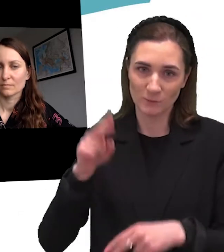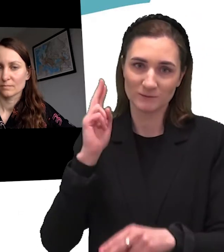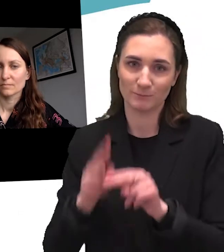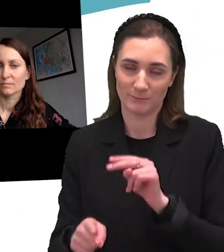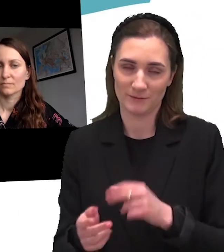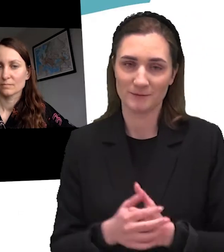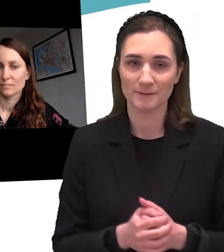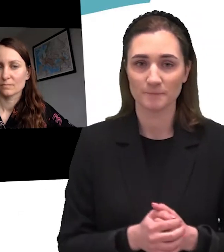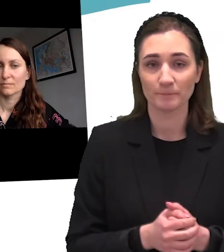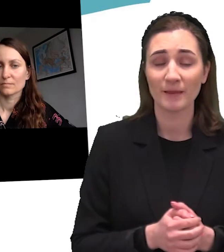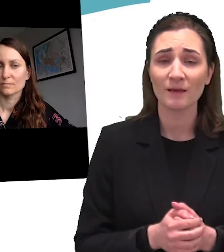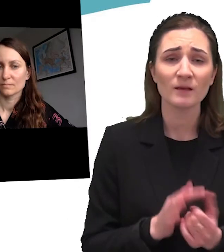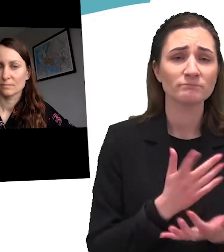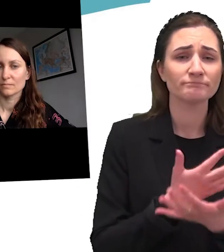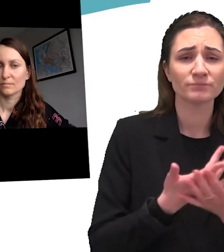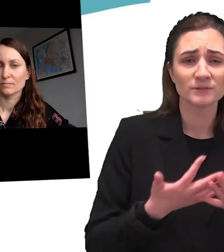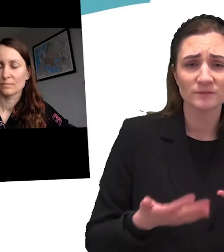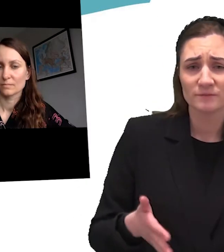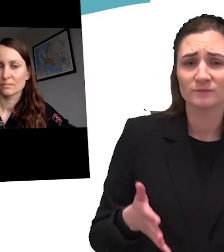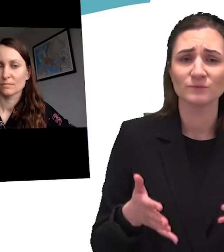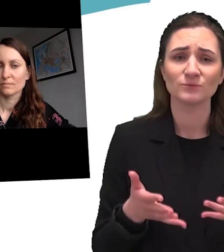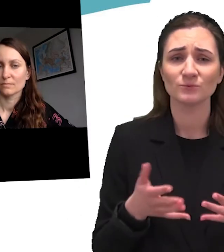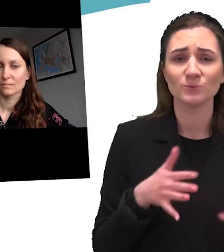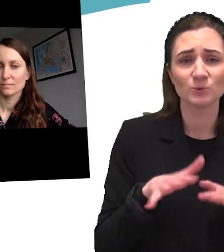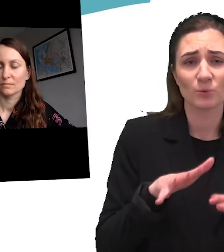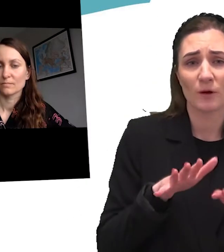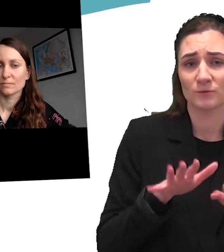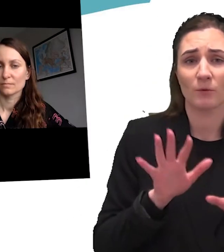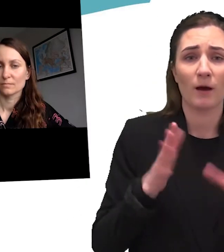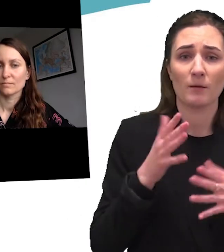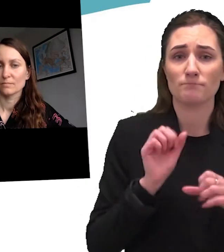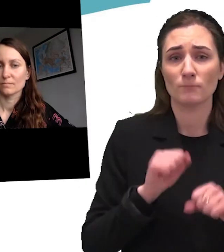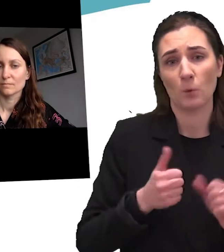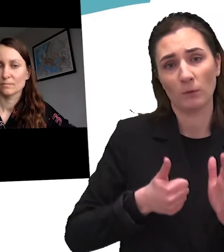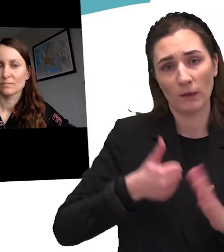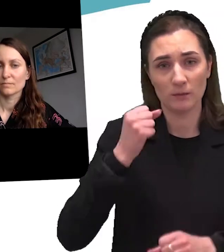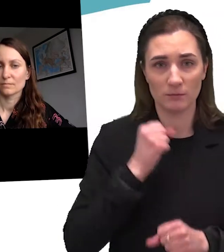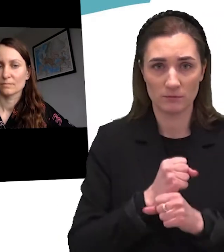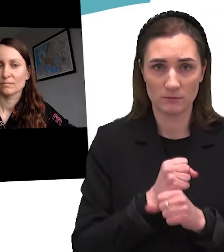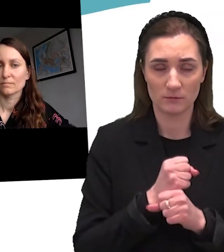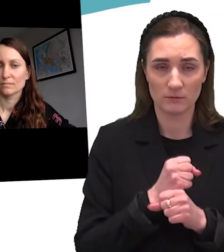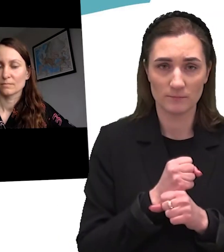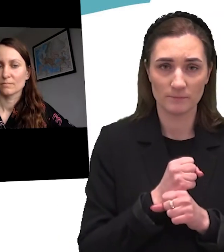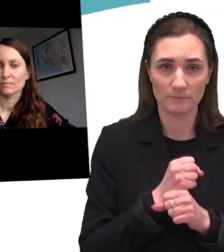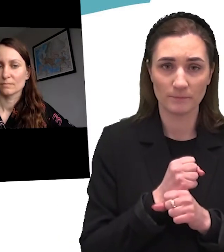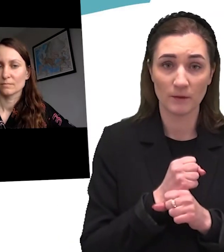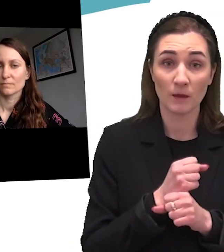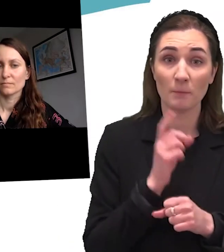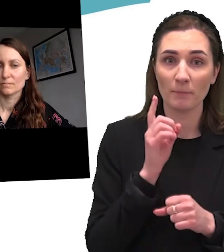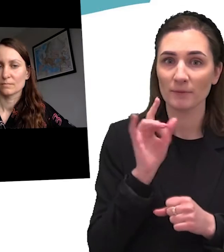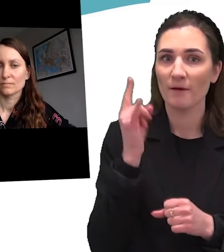valgys. Nu, tokių yra įvairių, kaip minėjau, niuansų, ką galima daryti, bet